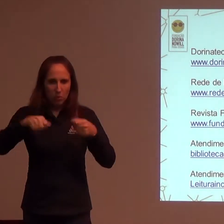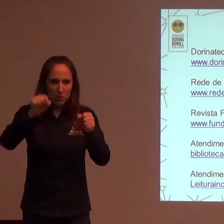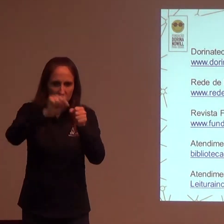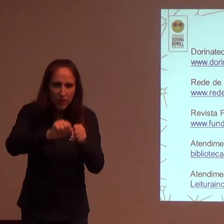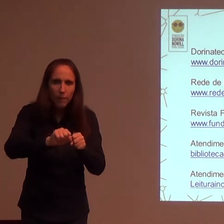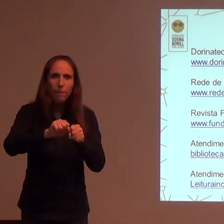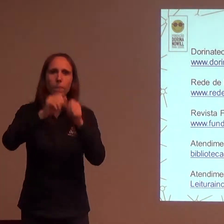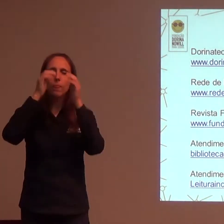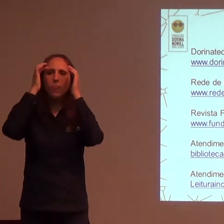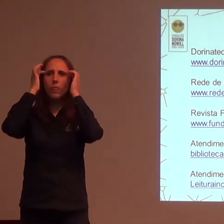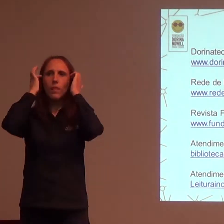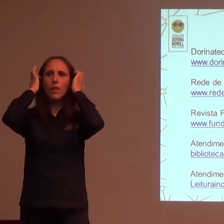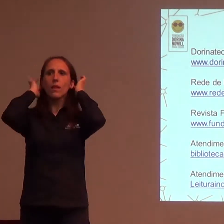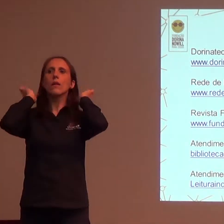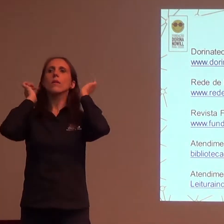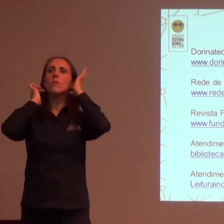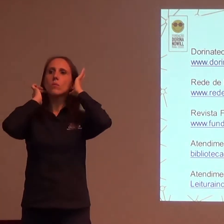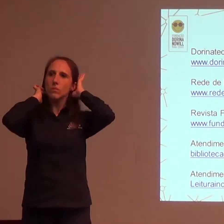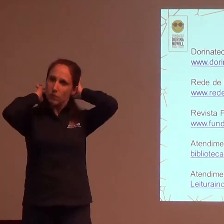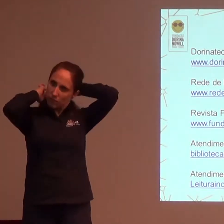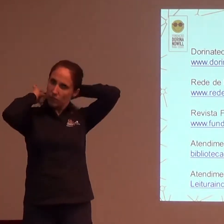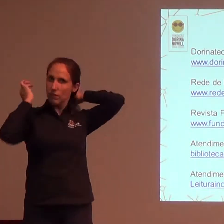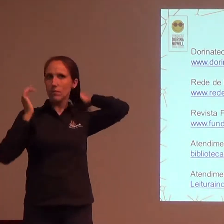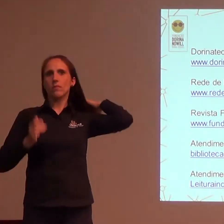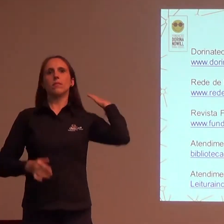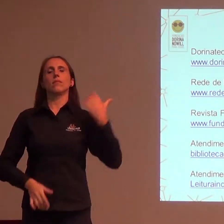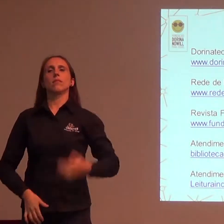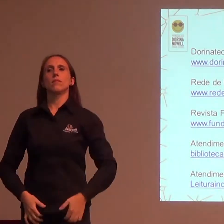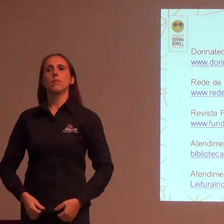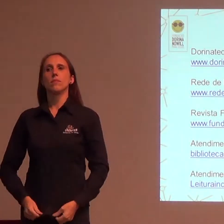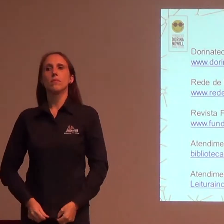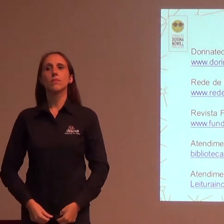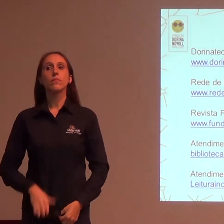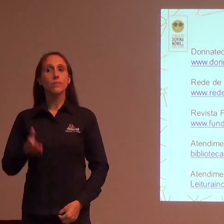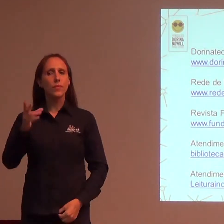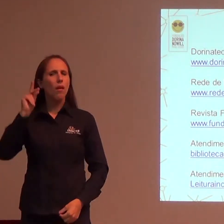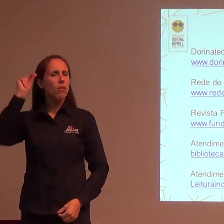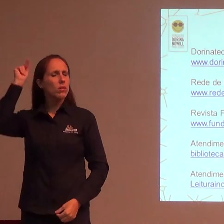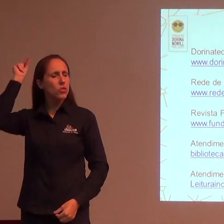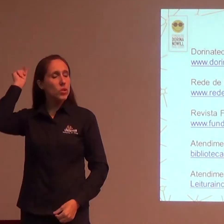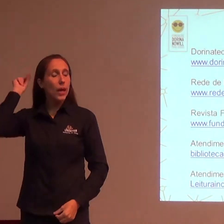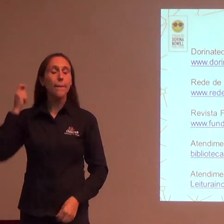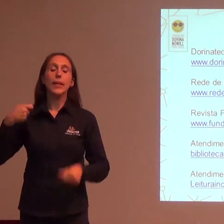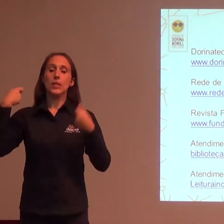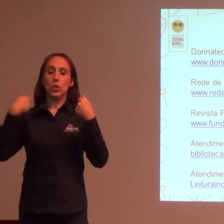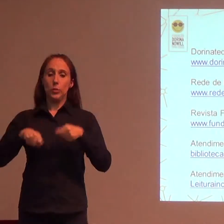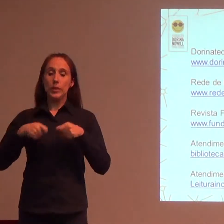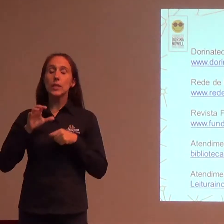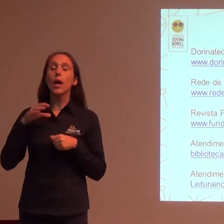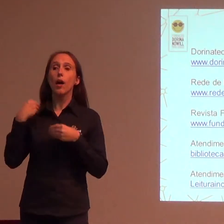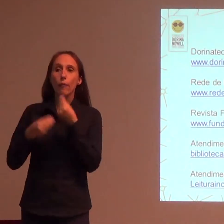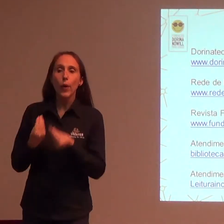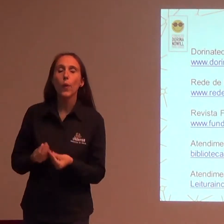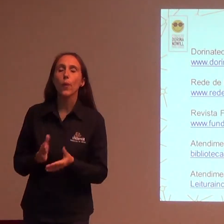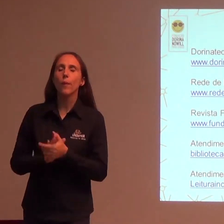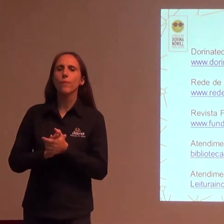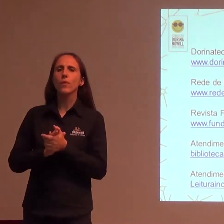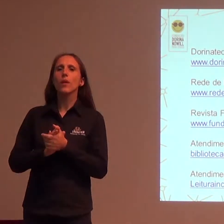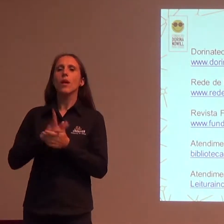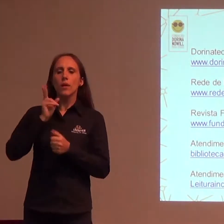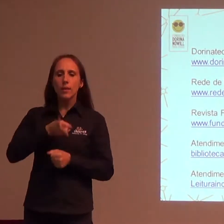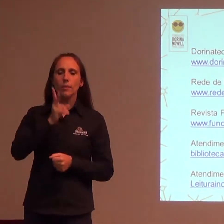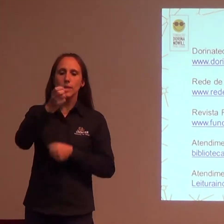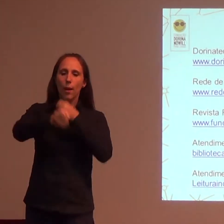antigamente... Para recebimento de revistas, calendários... Isso, antigamente era assim, precisava, todo ano tinha